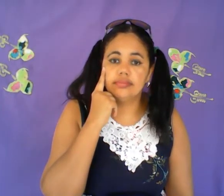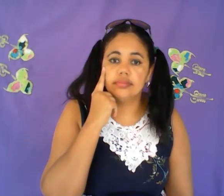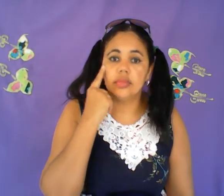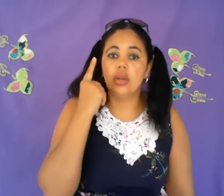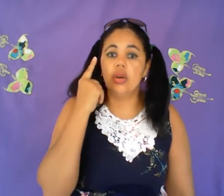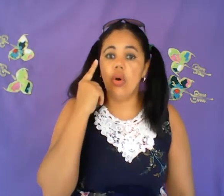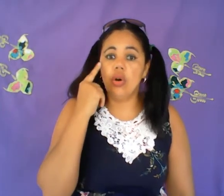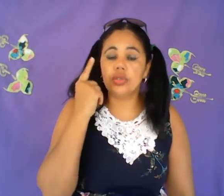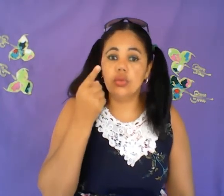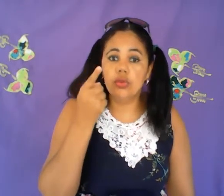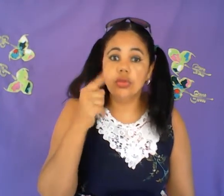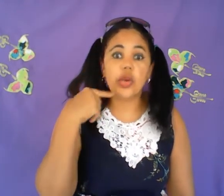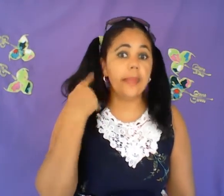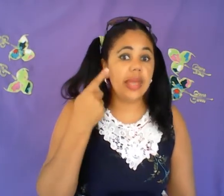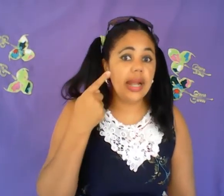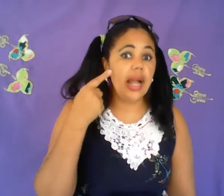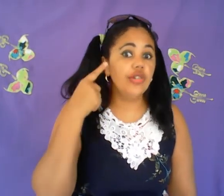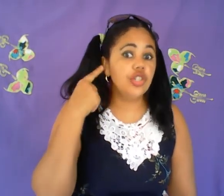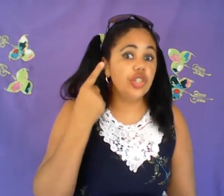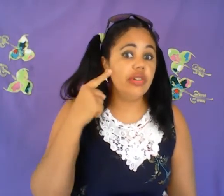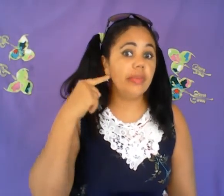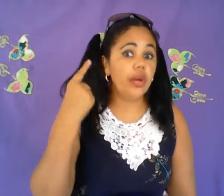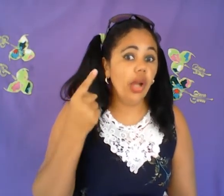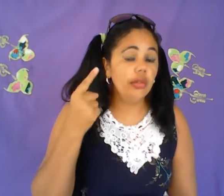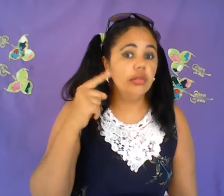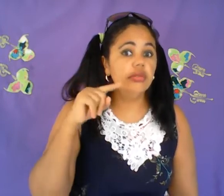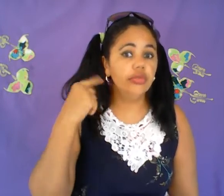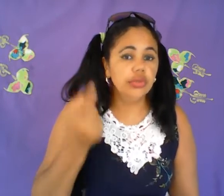O surdo tem uma perca auditiva profunda.